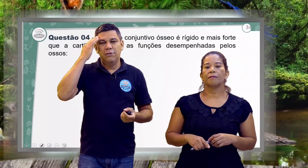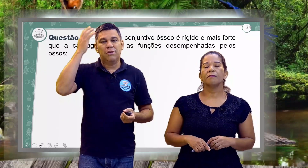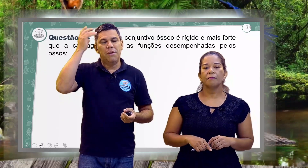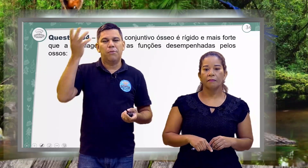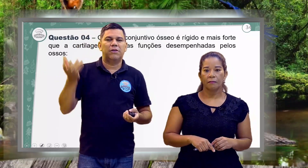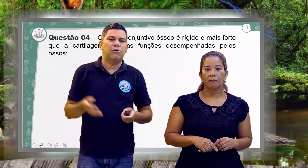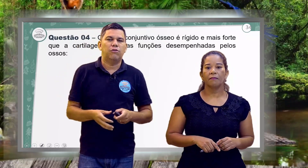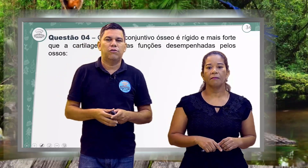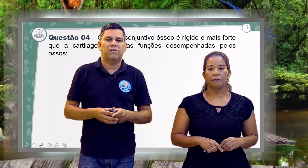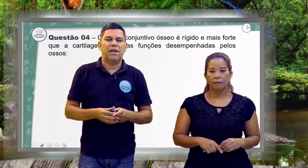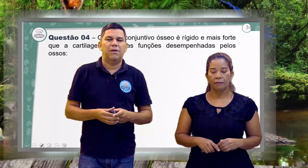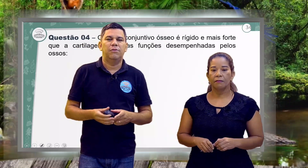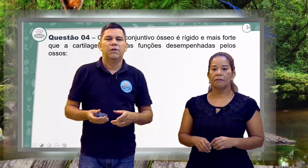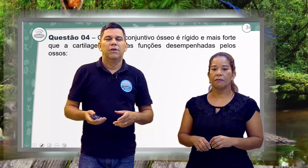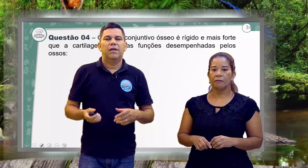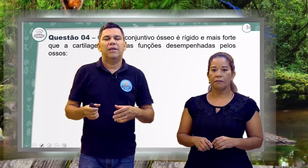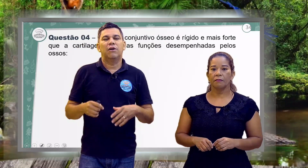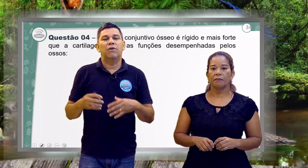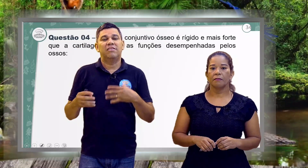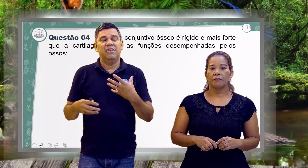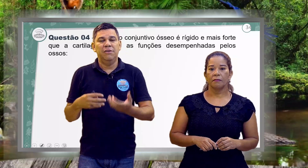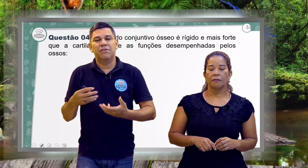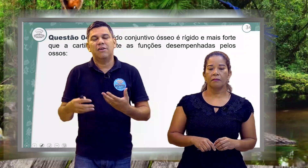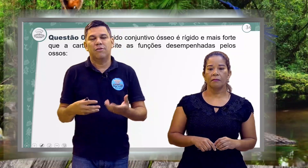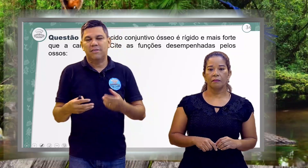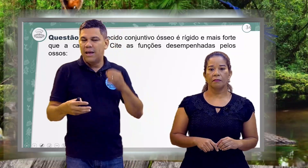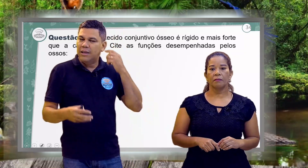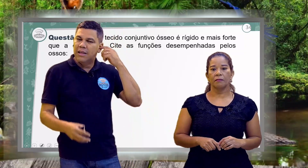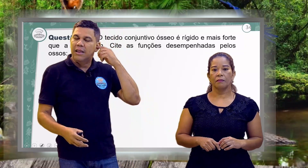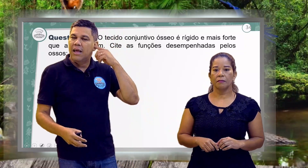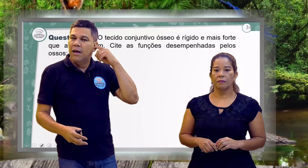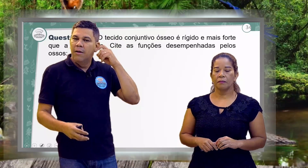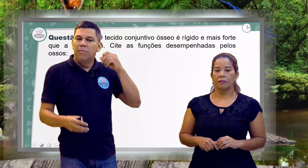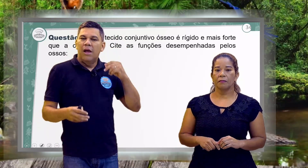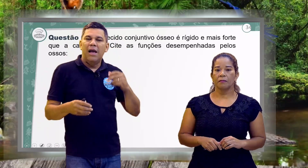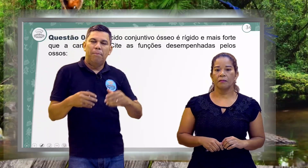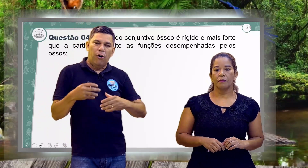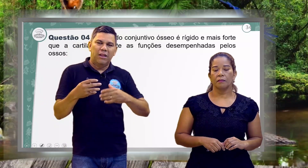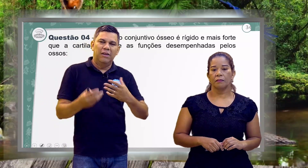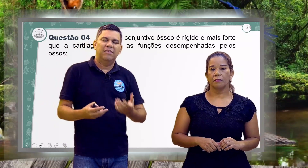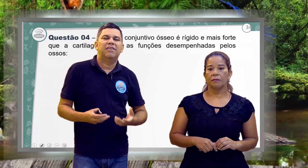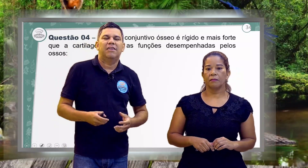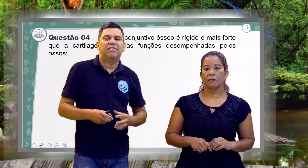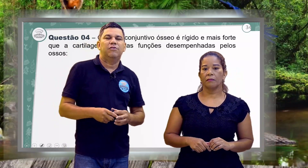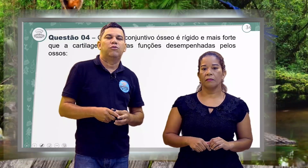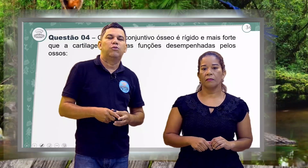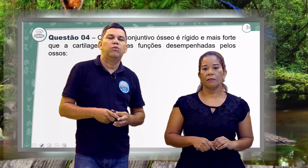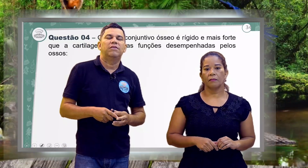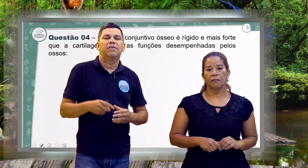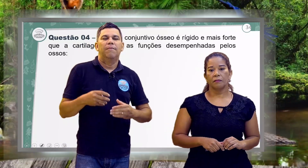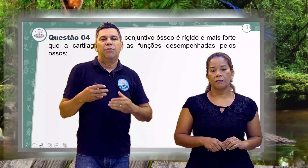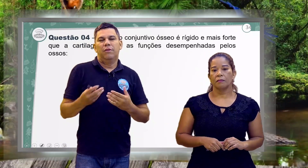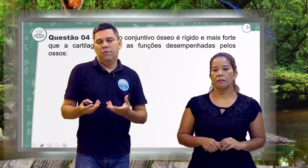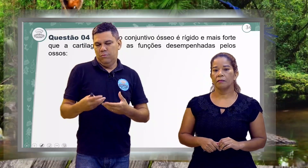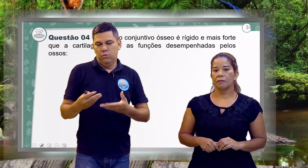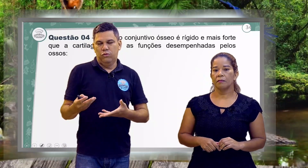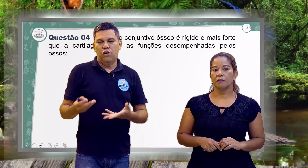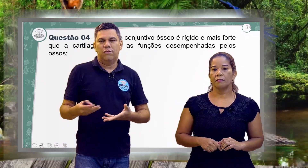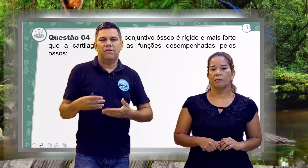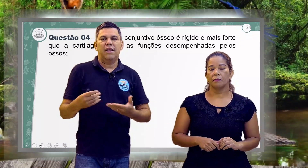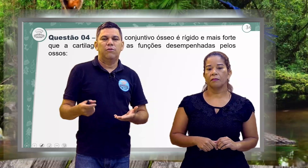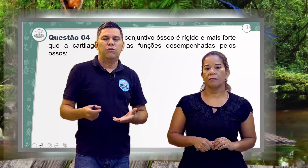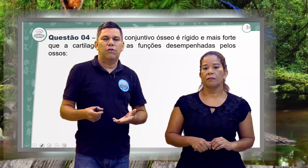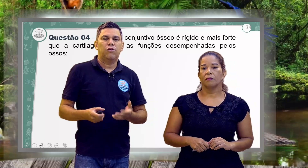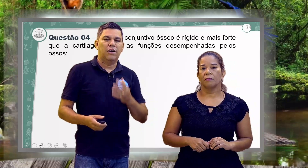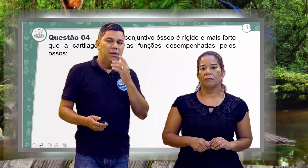nosso crânio também protege o nosso cérebro, né? Então, assim, você consegue entender a importância dessas estruturas dos